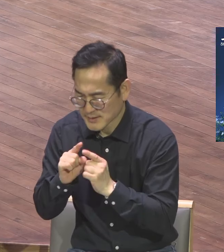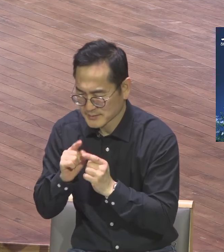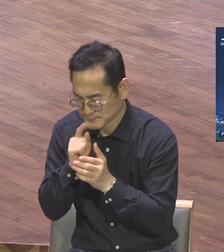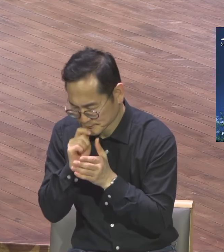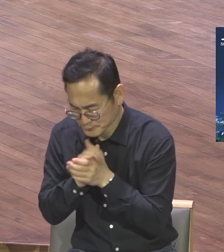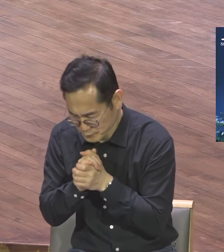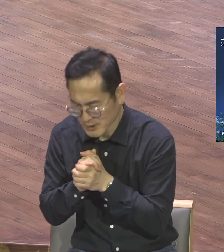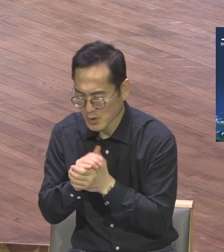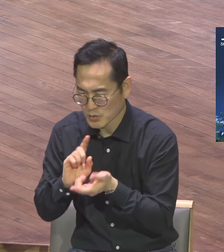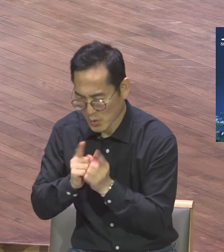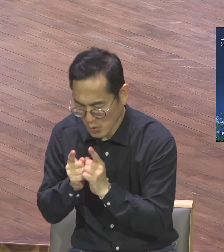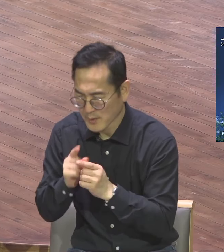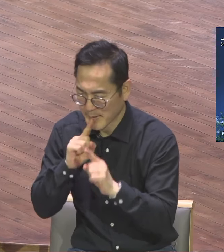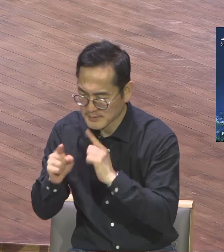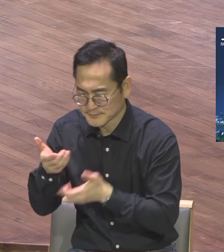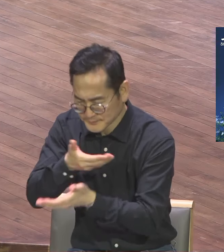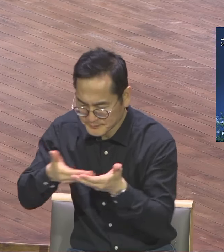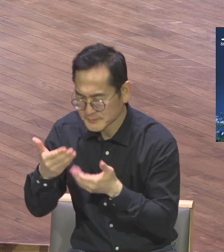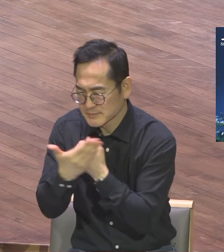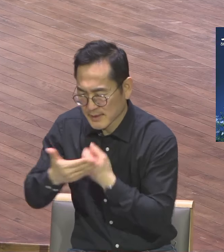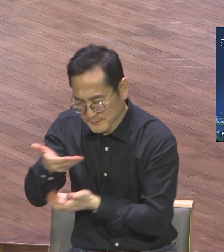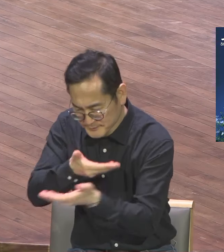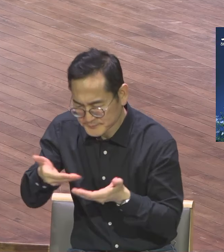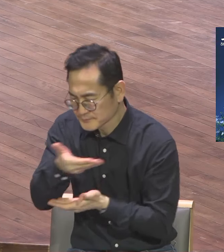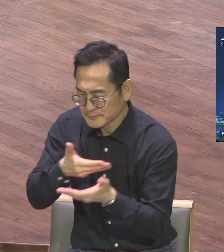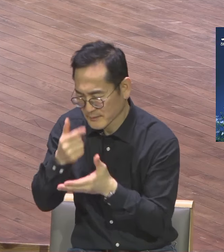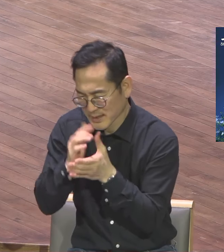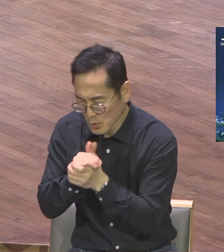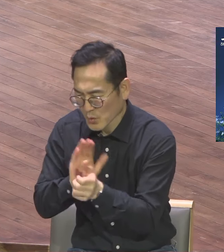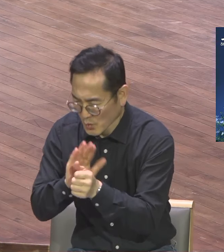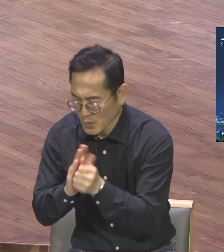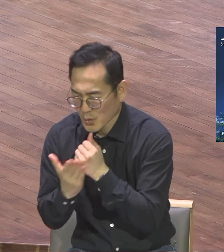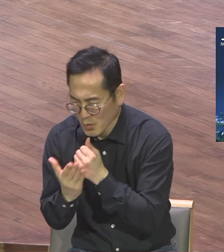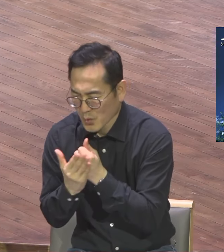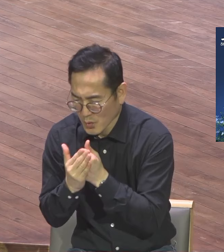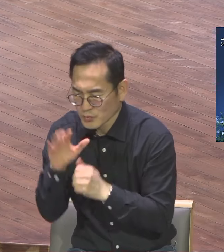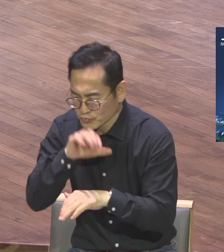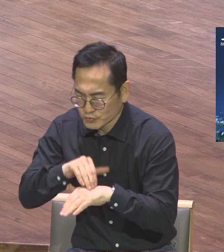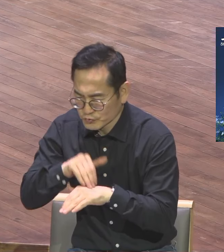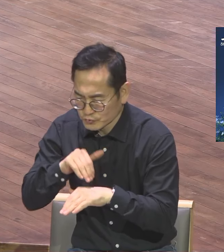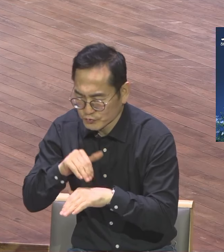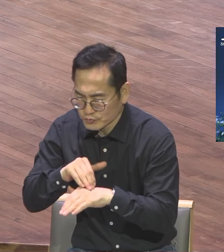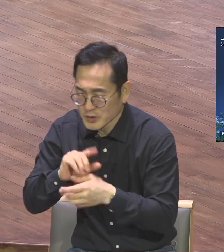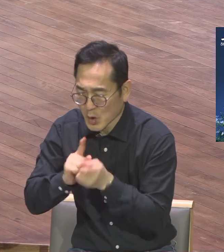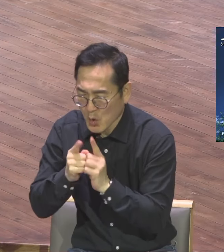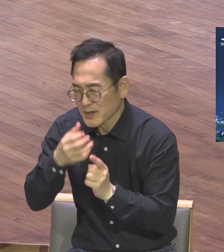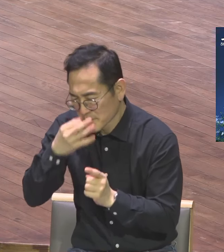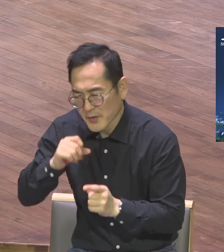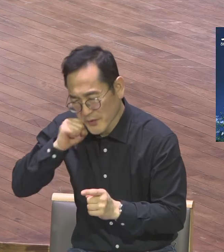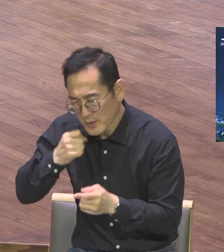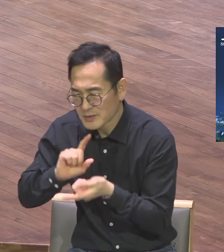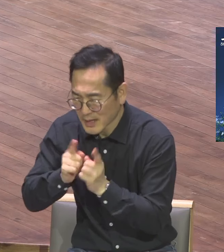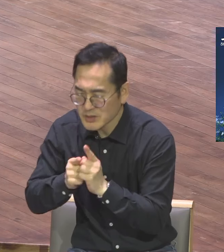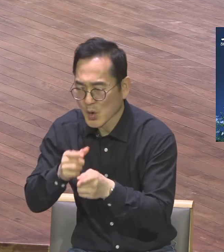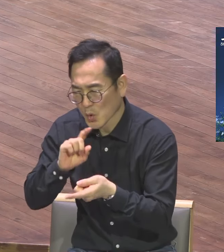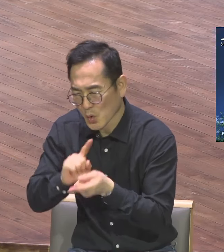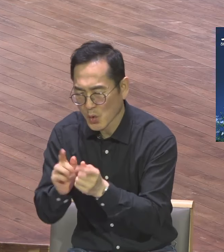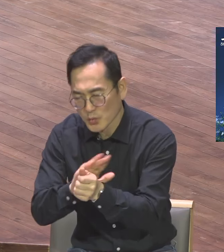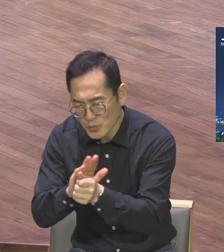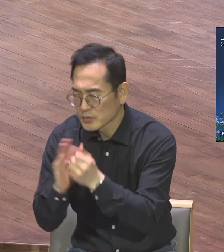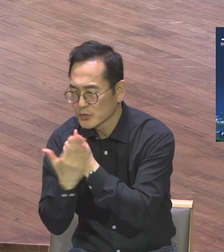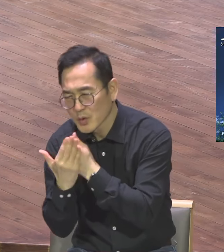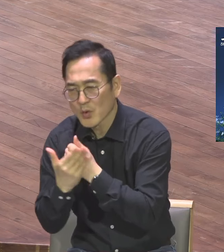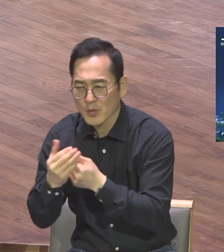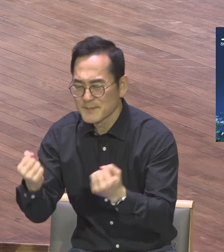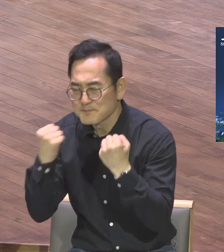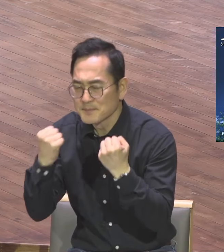묵상하고 같이 포럼하고 같은 사역 나누면서 같이 기도하고 이렇게 나가고 어려움을 서로 위로 한 사람 슬프면 위로해주고